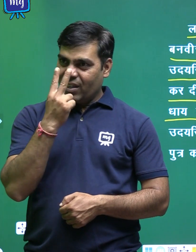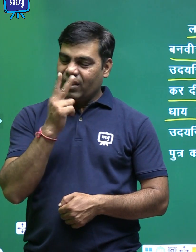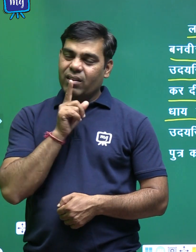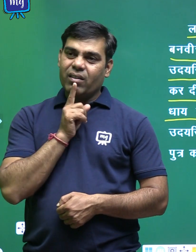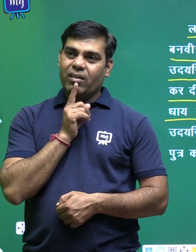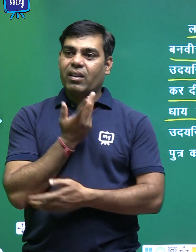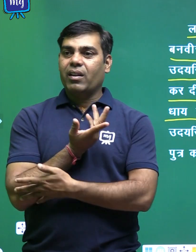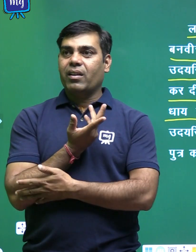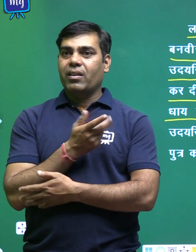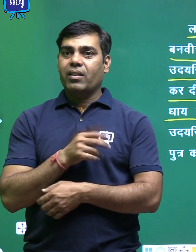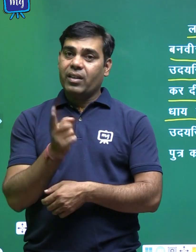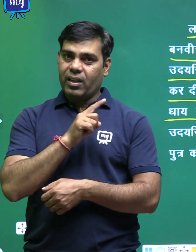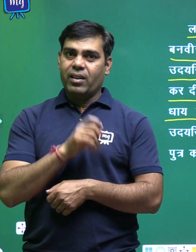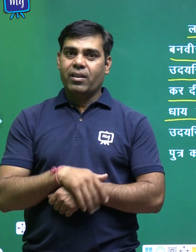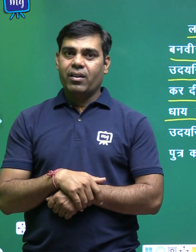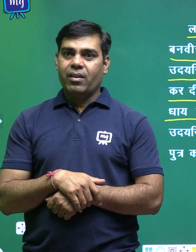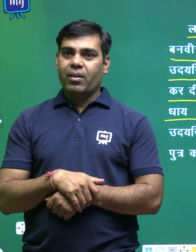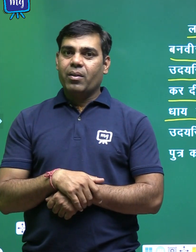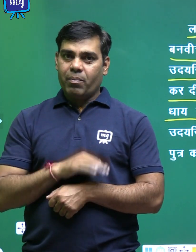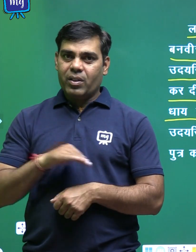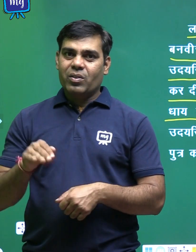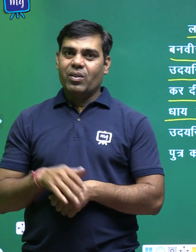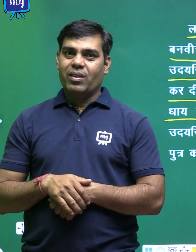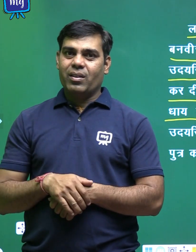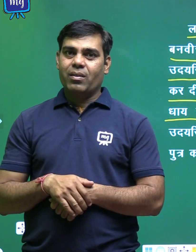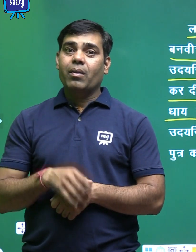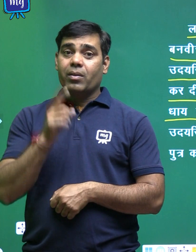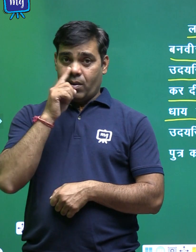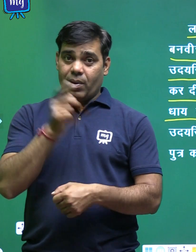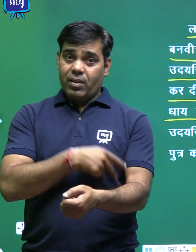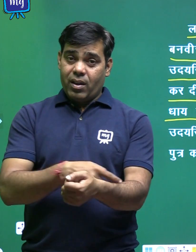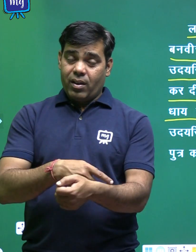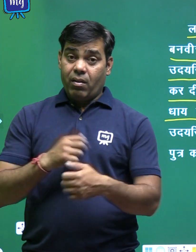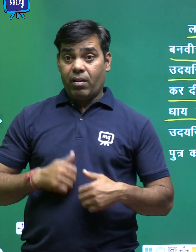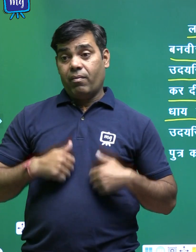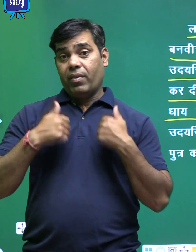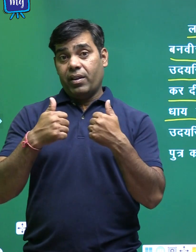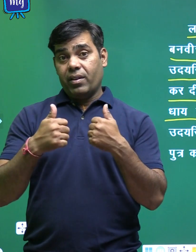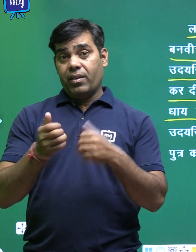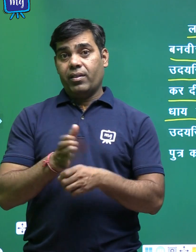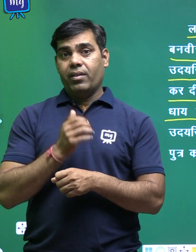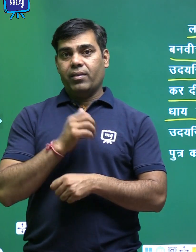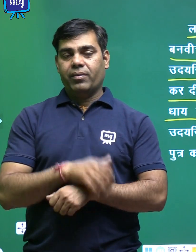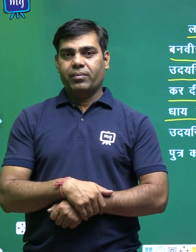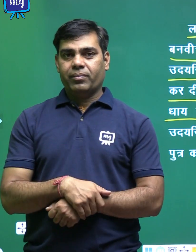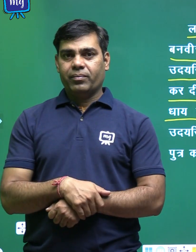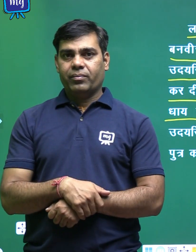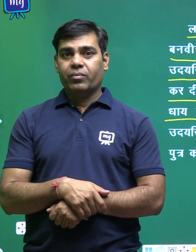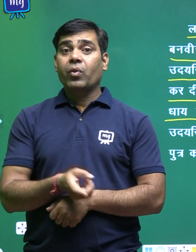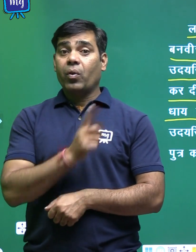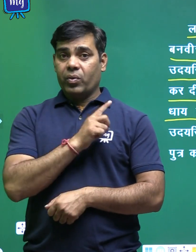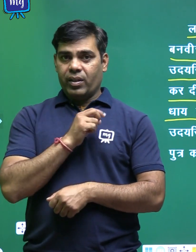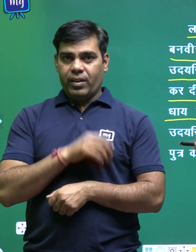गई। यही बच्चों पन्नाधाय का बलिदान था और